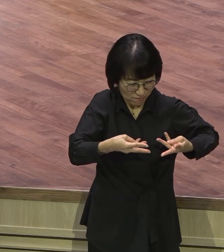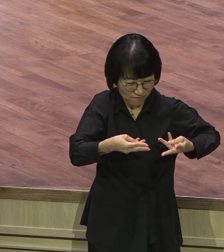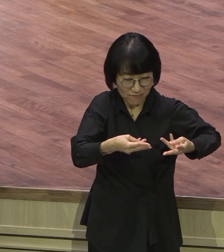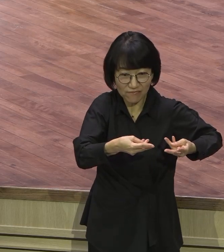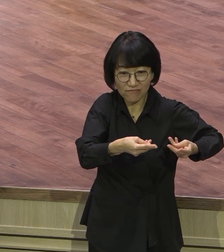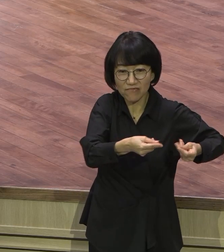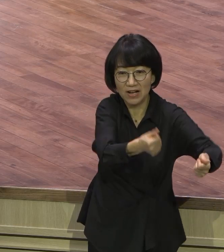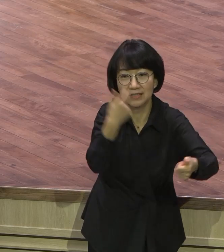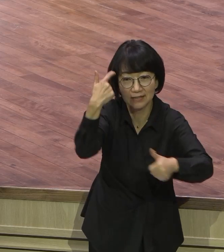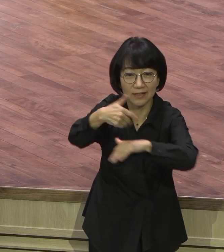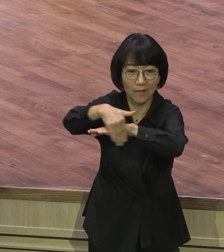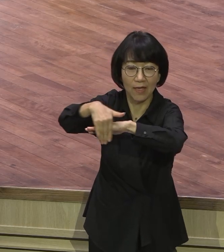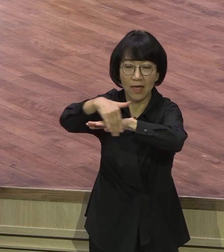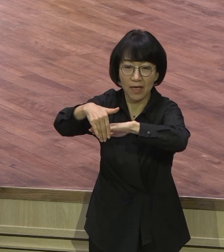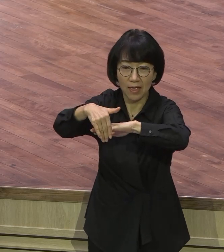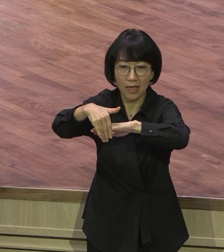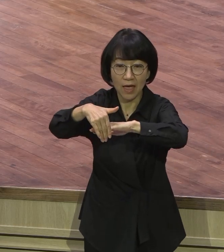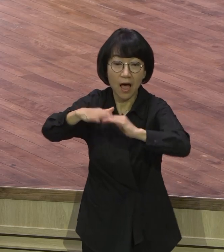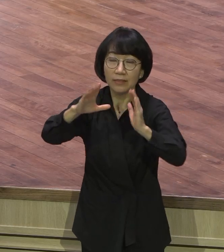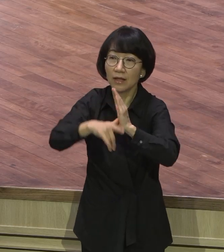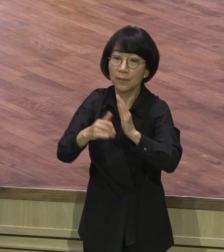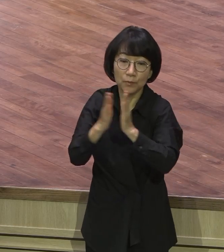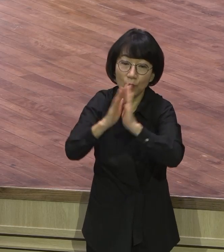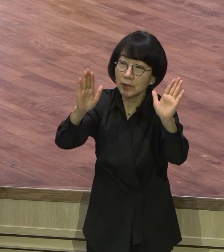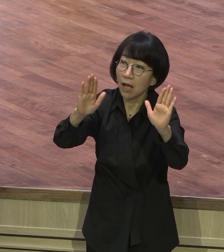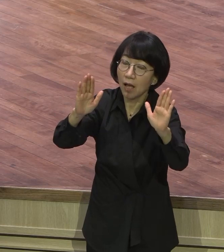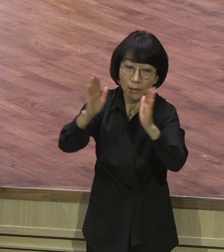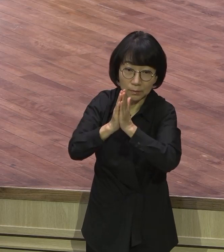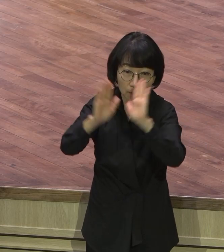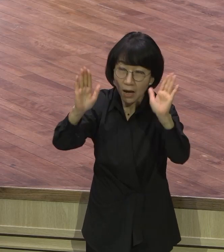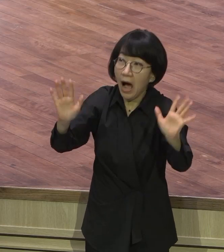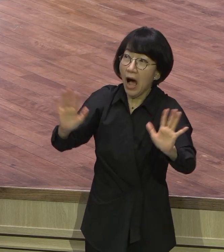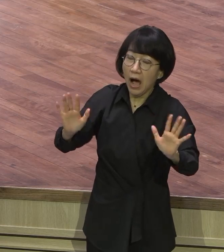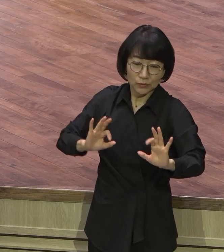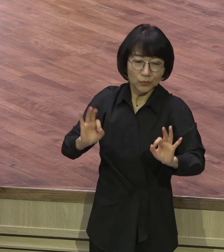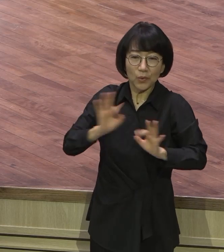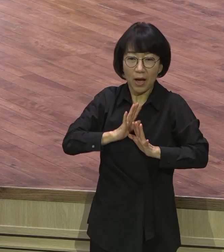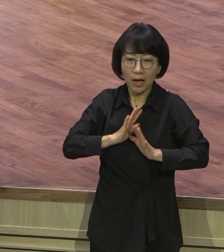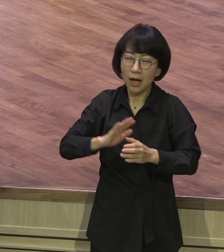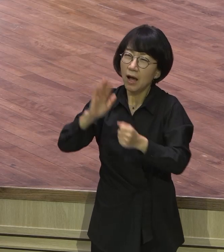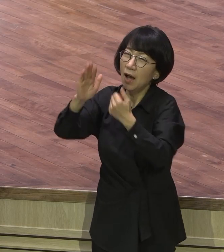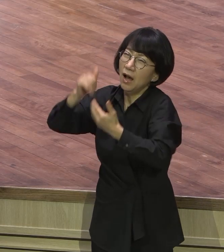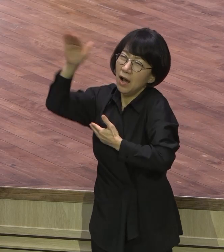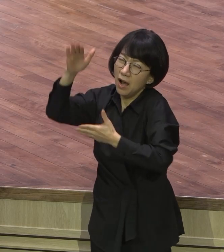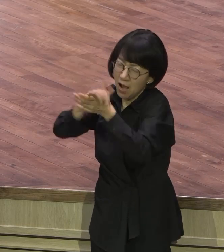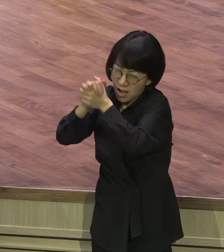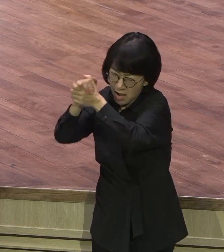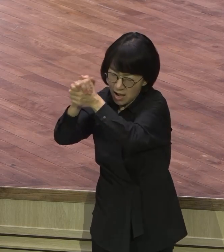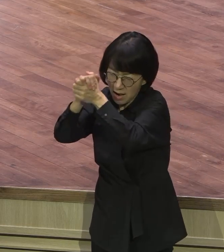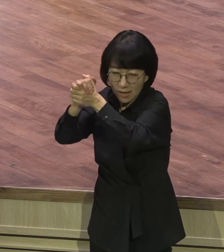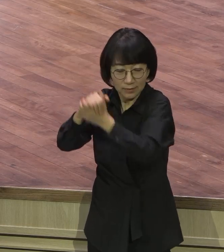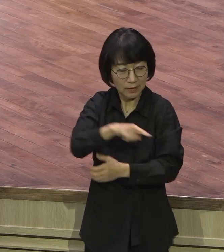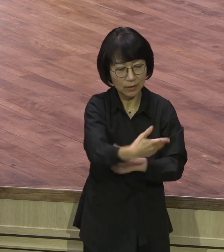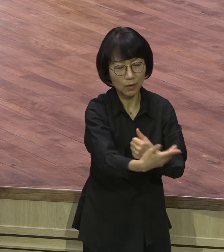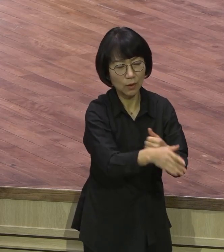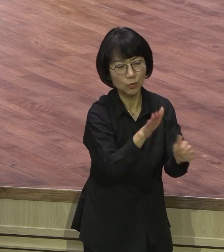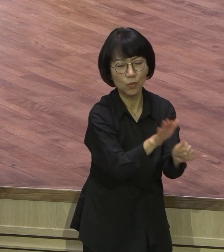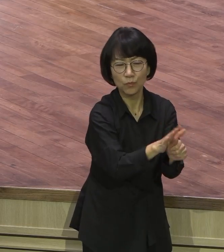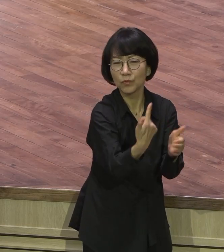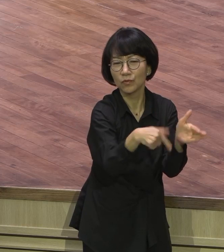다 죽이려고 그랬어요. 그러니까 모세가 이걸 보고 놀래가지고 하나님 앞에 중부기도를 시작합니다.